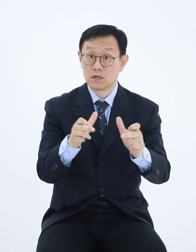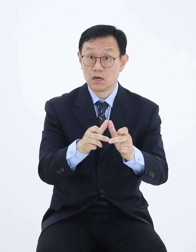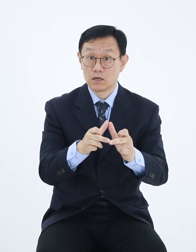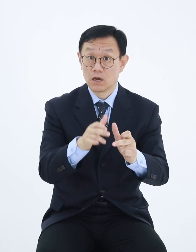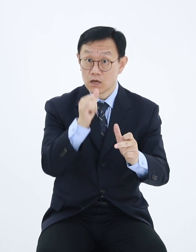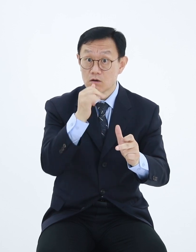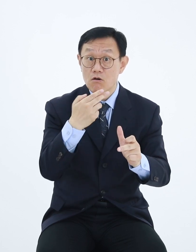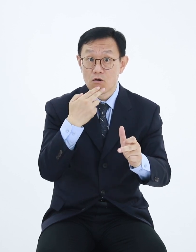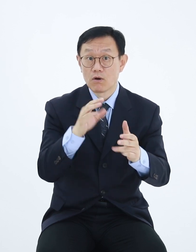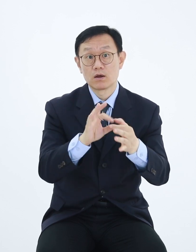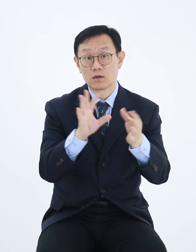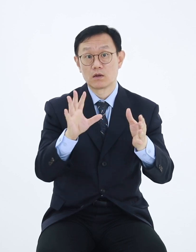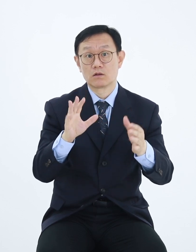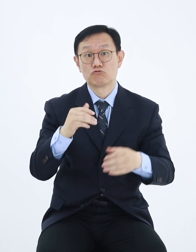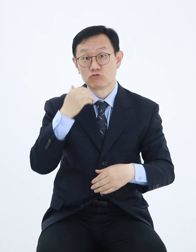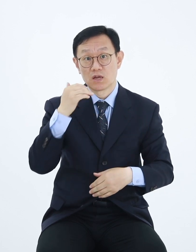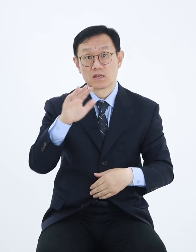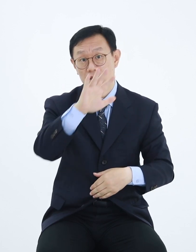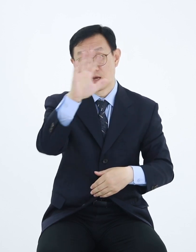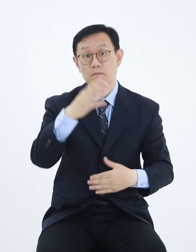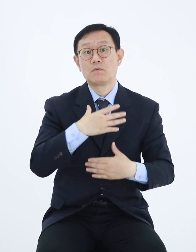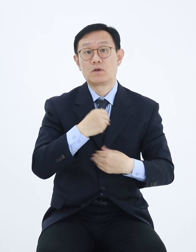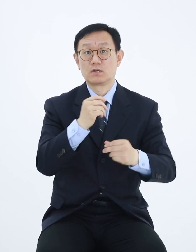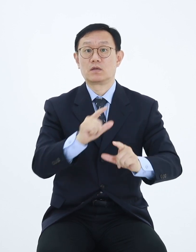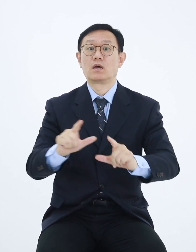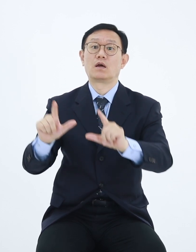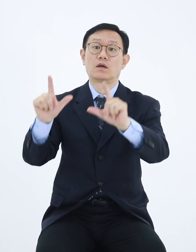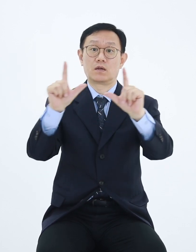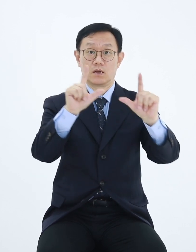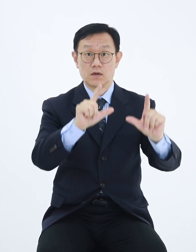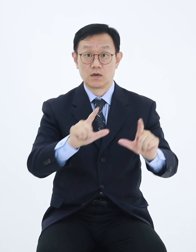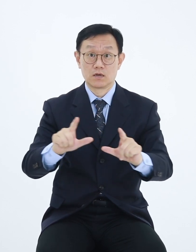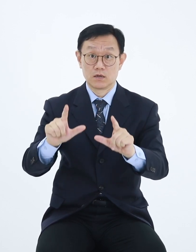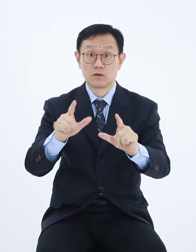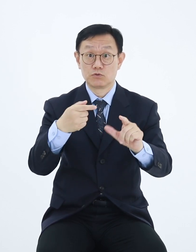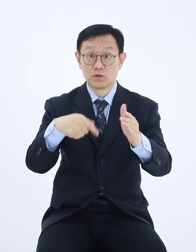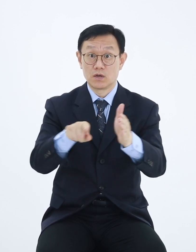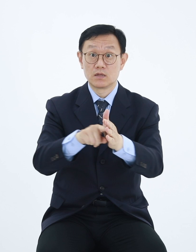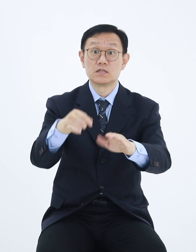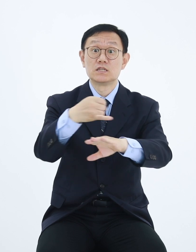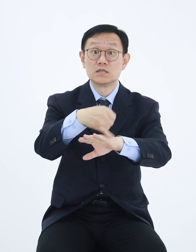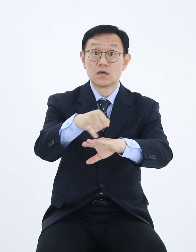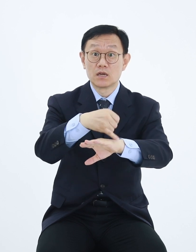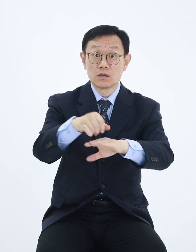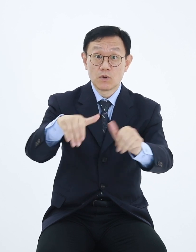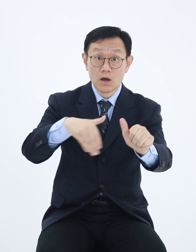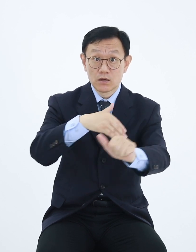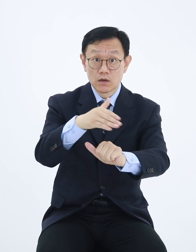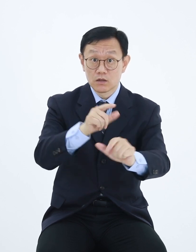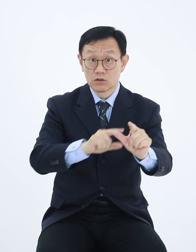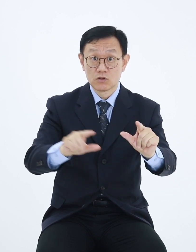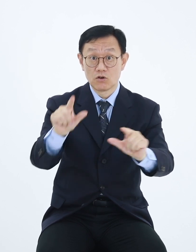상관없이 누구나 편리하게 생활할 수 있는 유니버설 디자인이 적용된 환경이 보다 더 널리